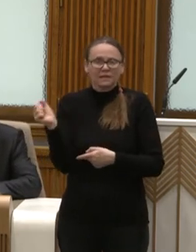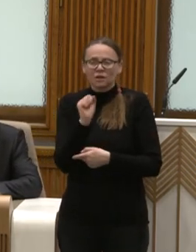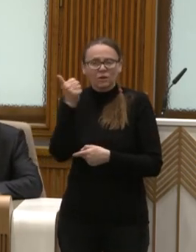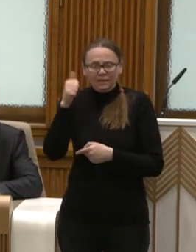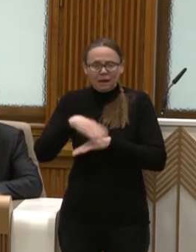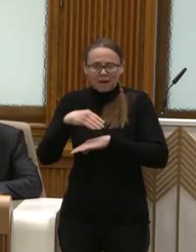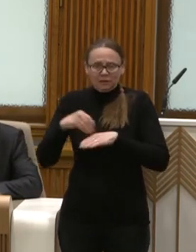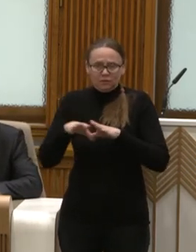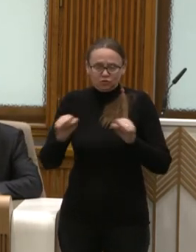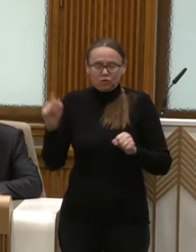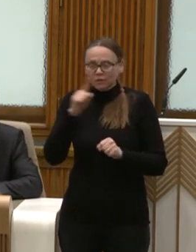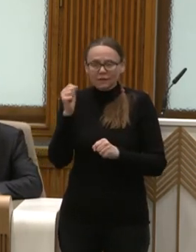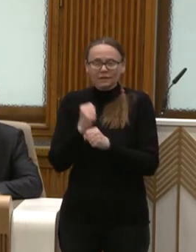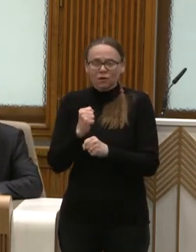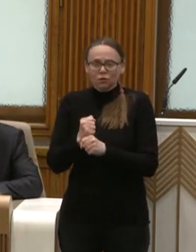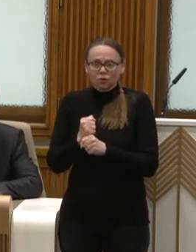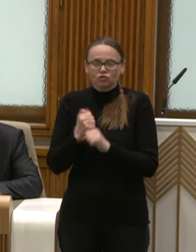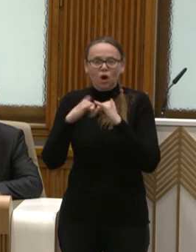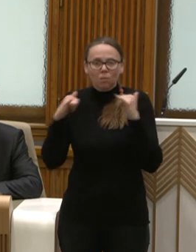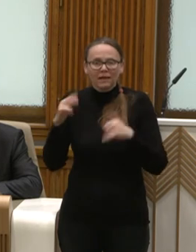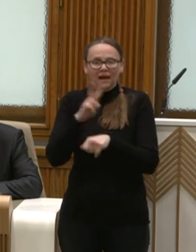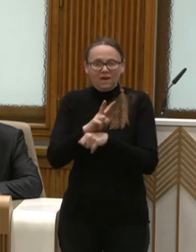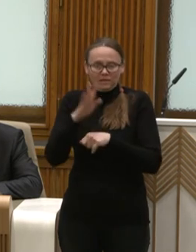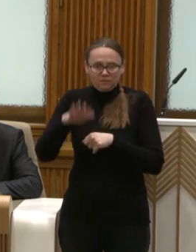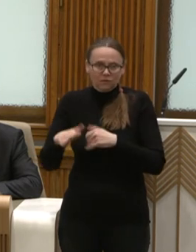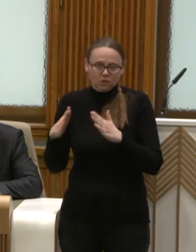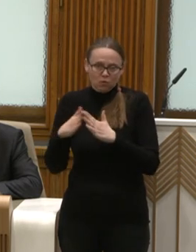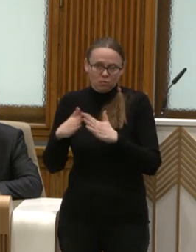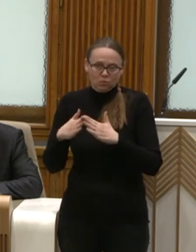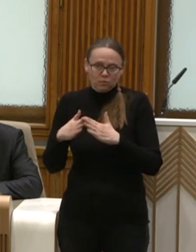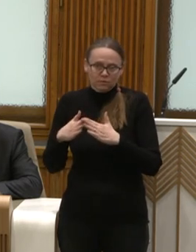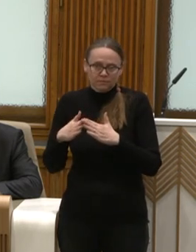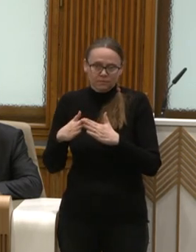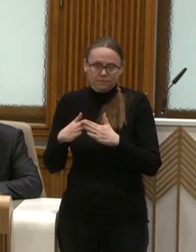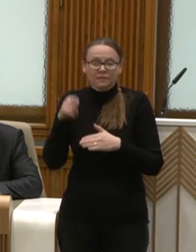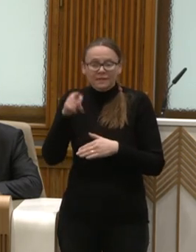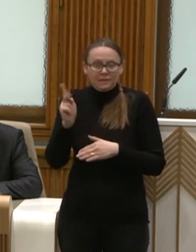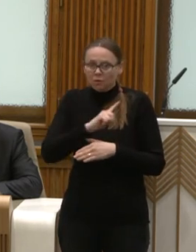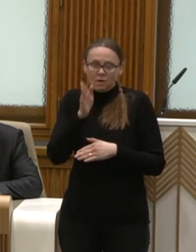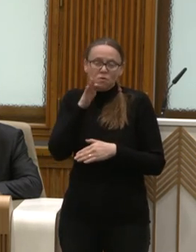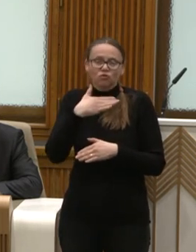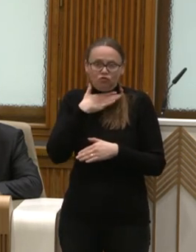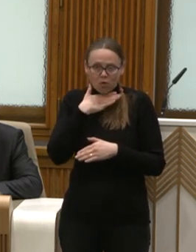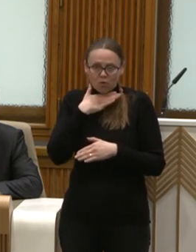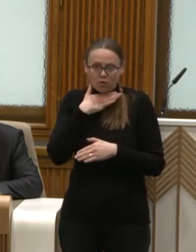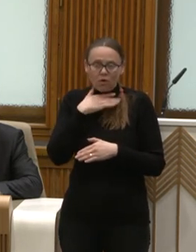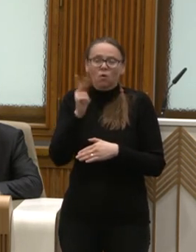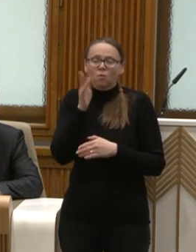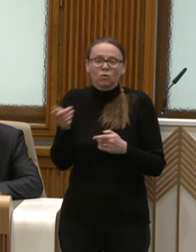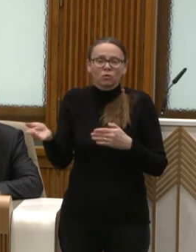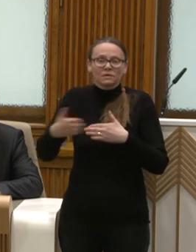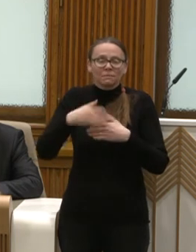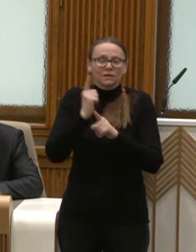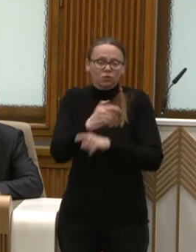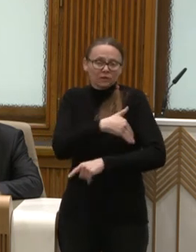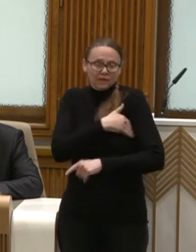izvedljiva in delujoča oblika varstva na domu. S tem, ko ne bo šol, ko bodo zaprti tudi